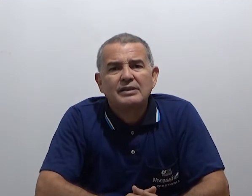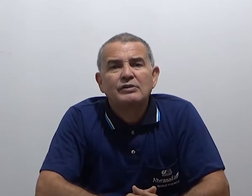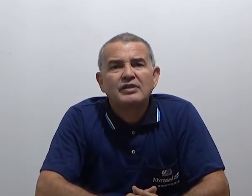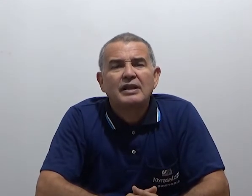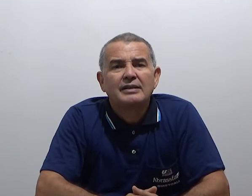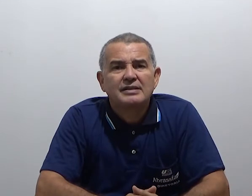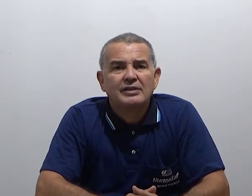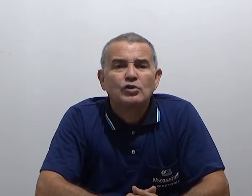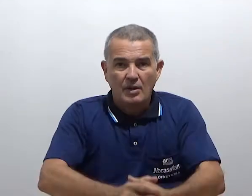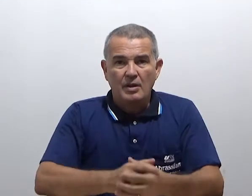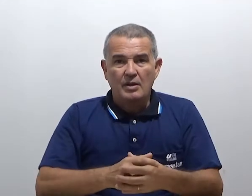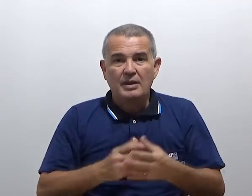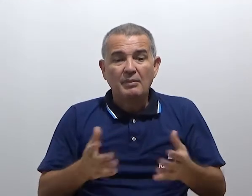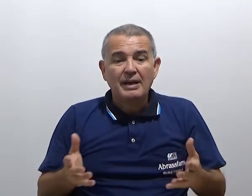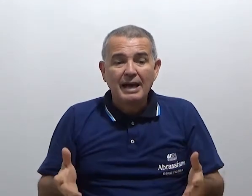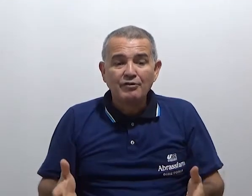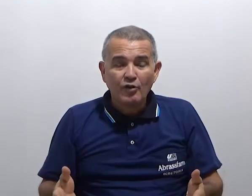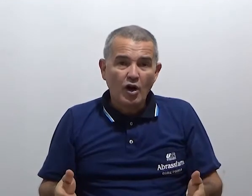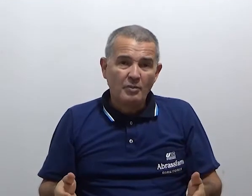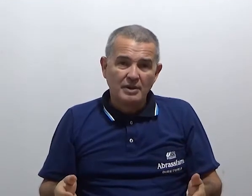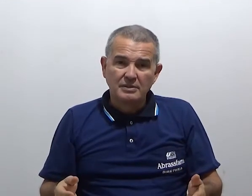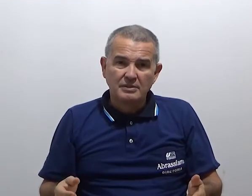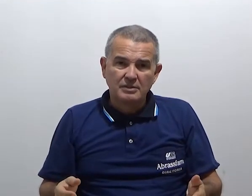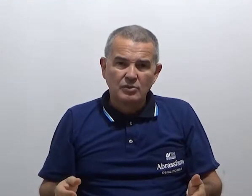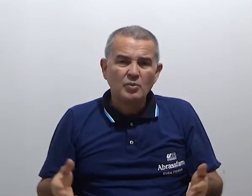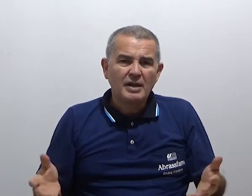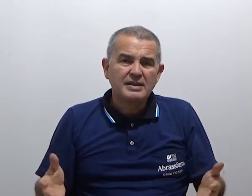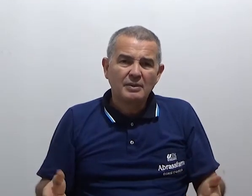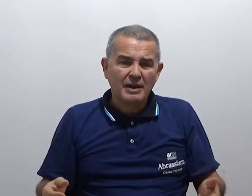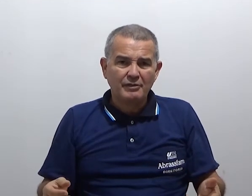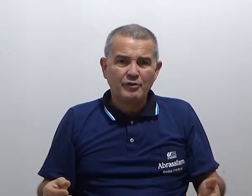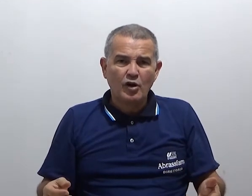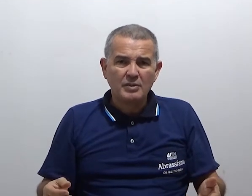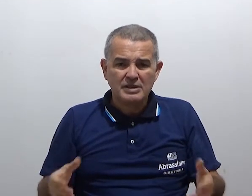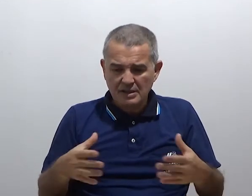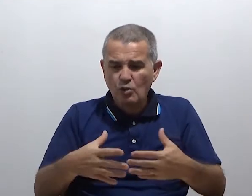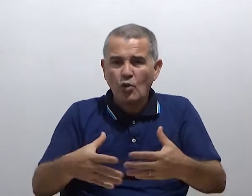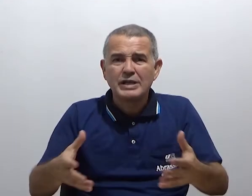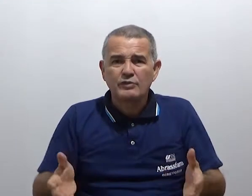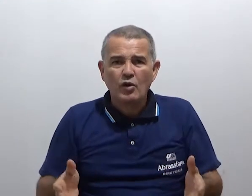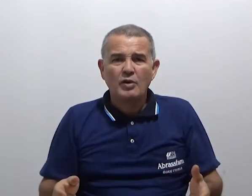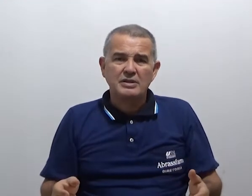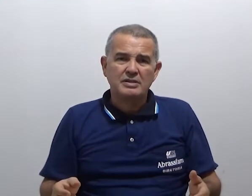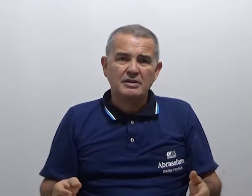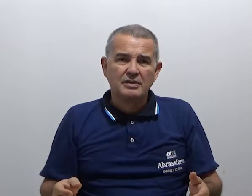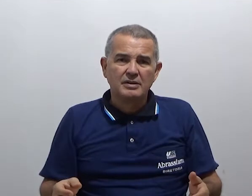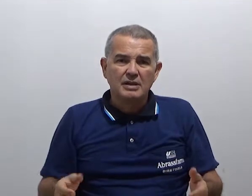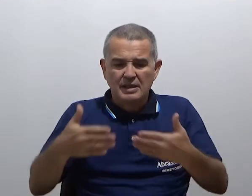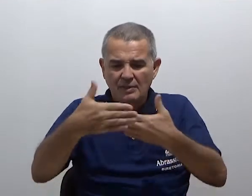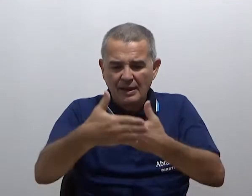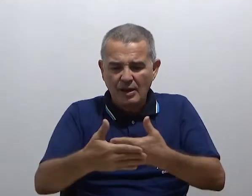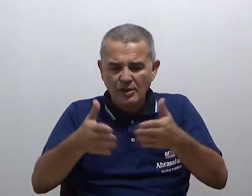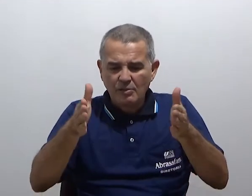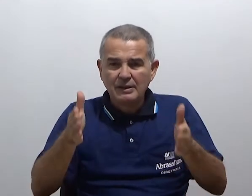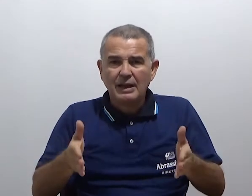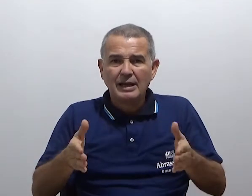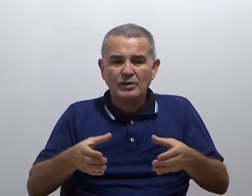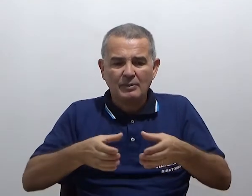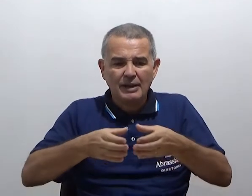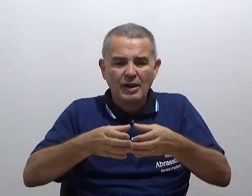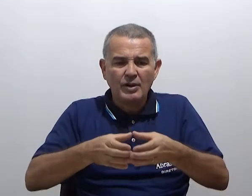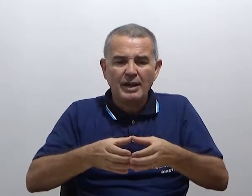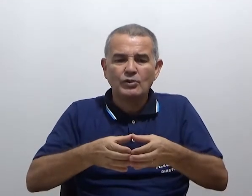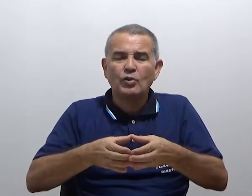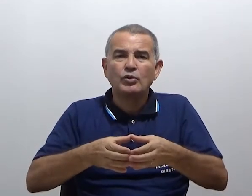essa atividade, essa atitude. Trabalhar a forma. Como é que se trabalha a forma, se não com as formas? Trabalhar o que é